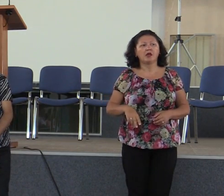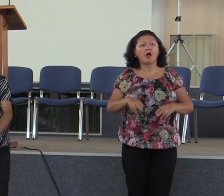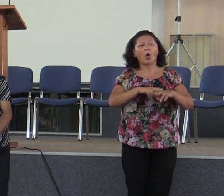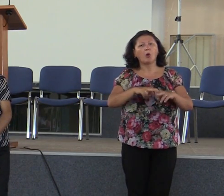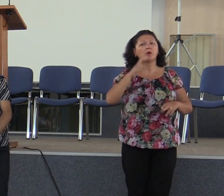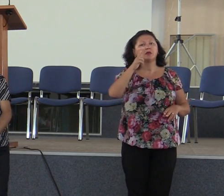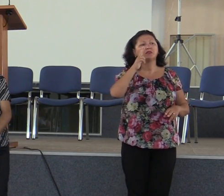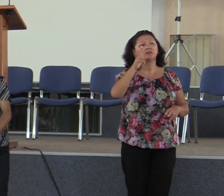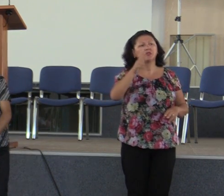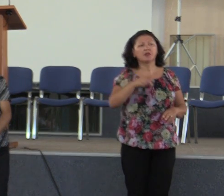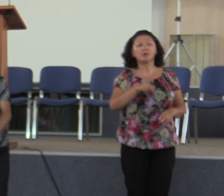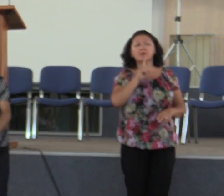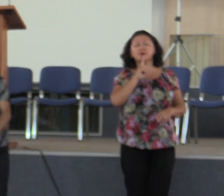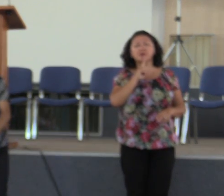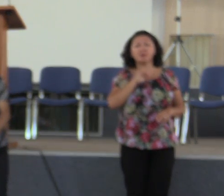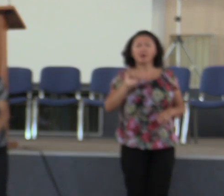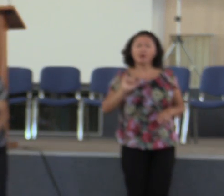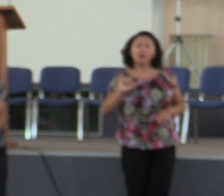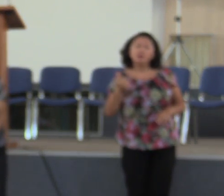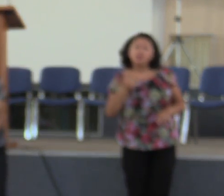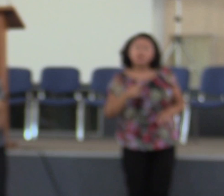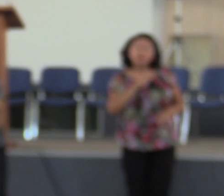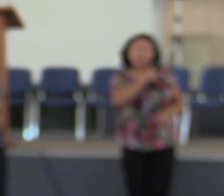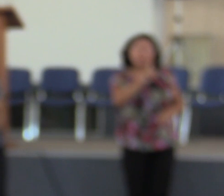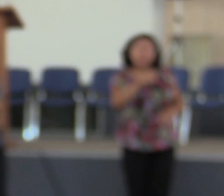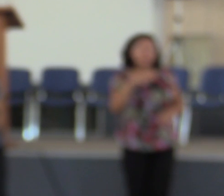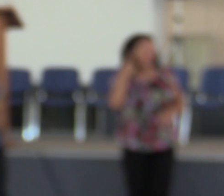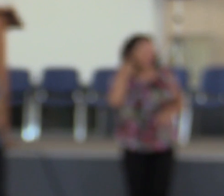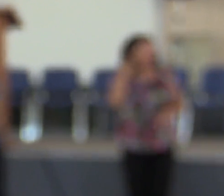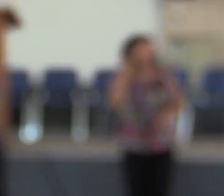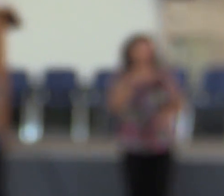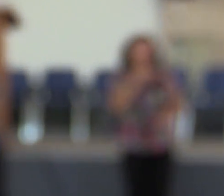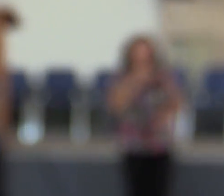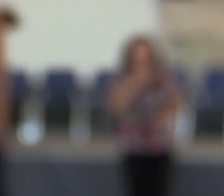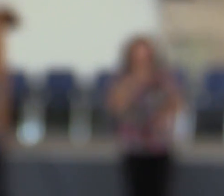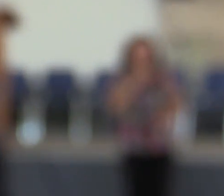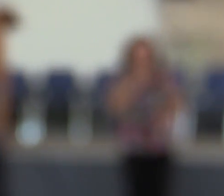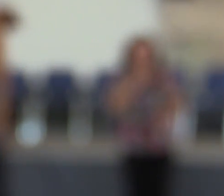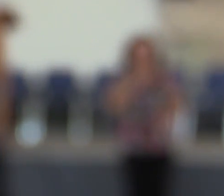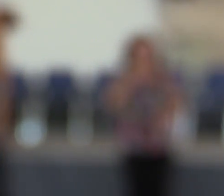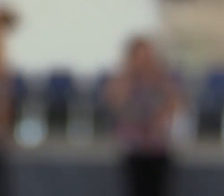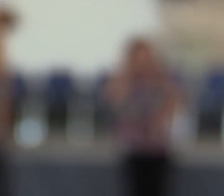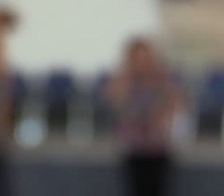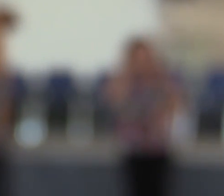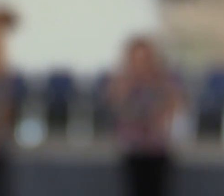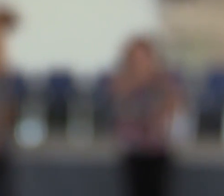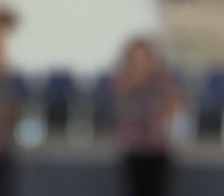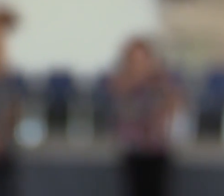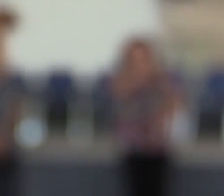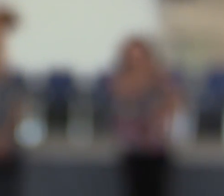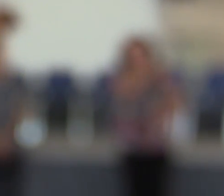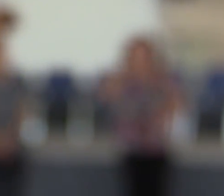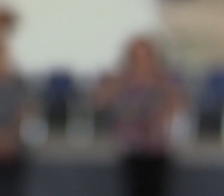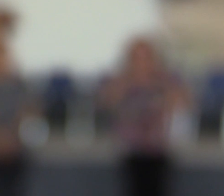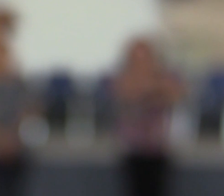nume și cel ce se aude chemat va ști că nu e singur pe lume. Ceea ce